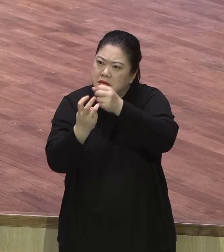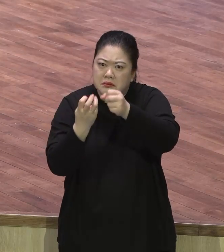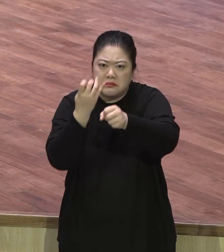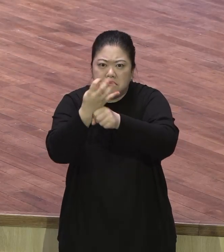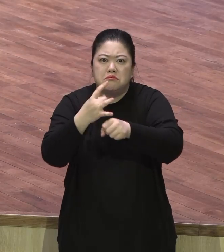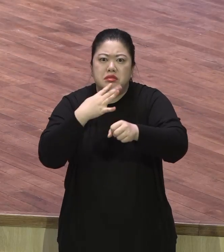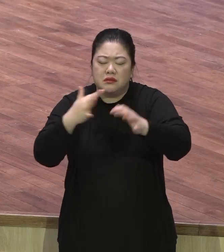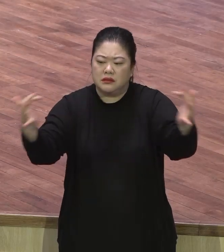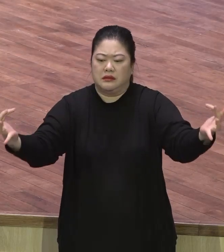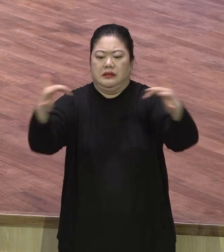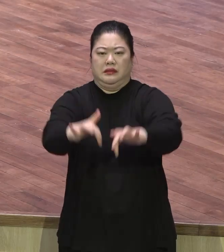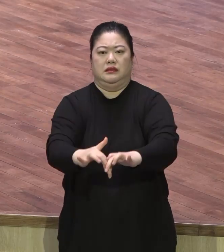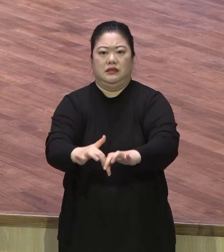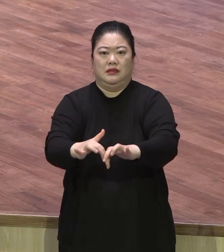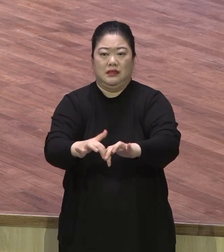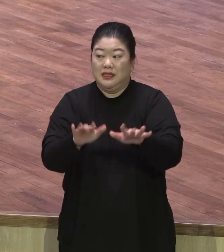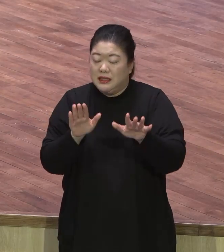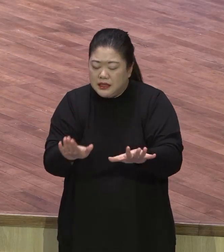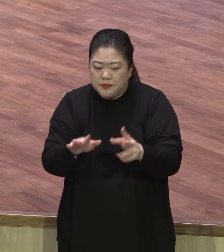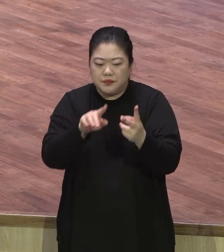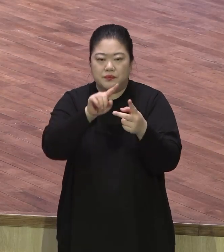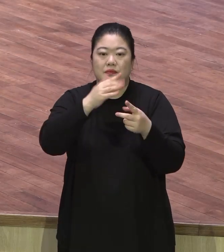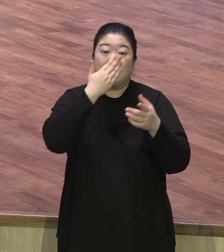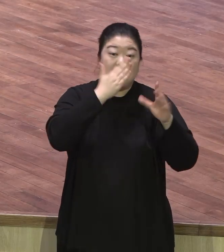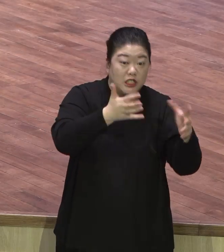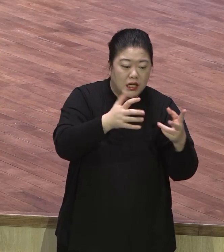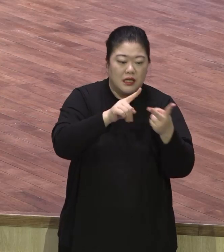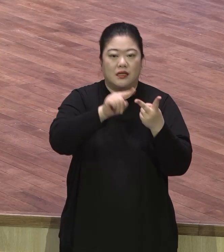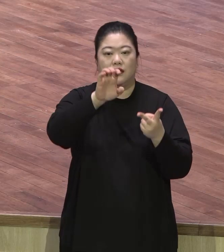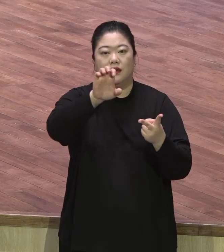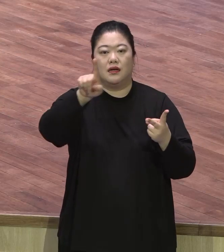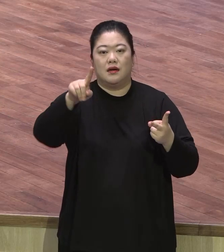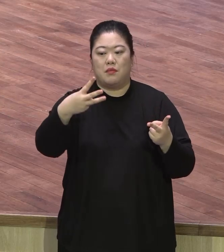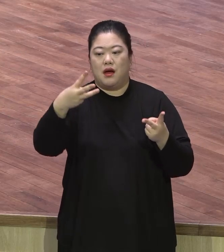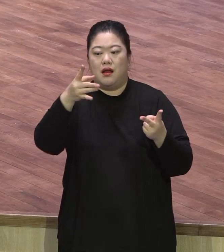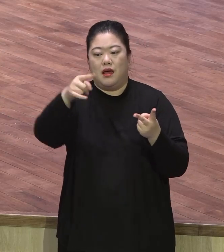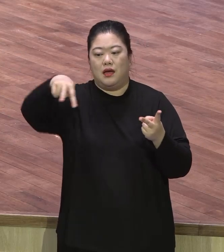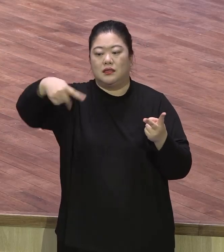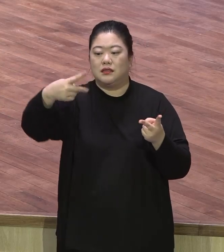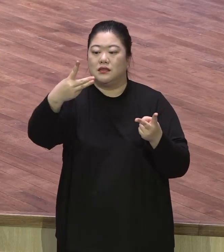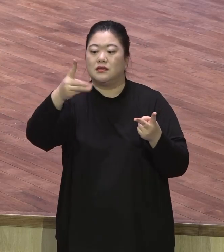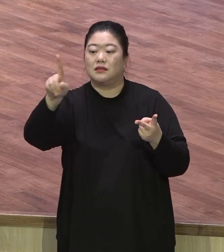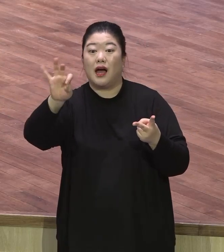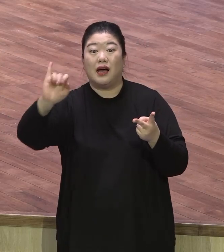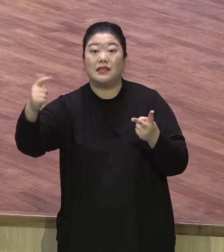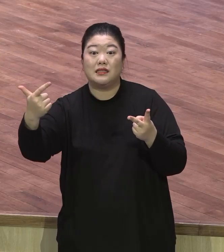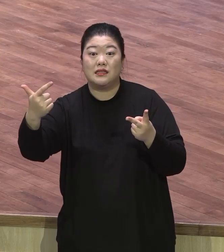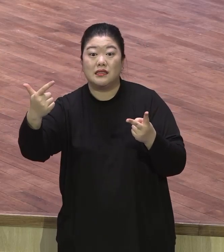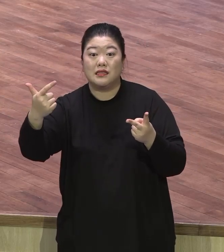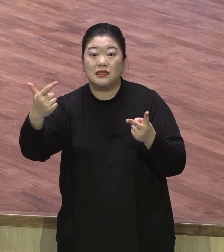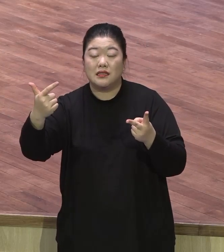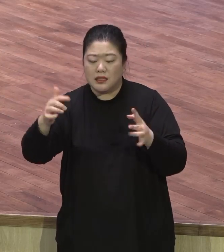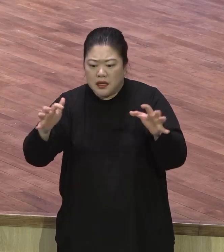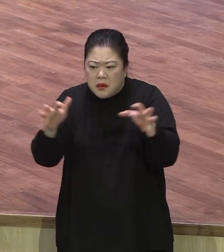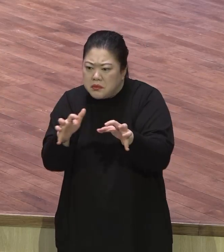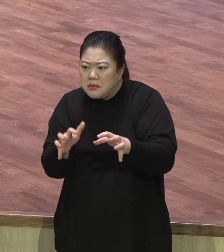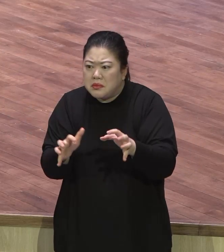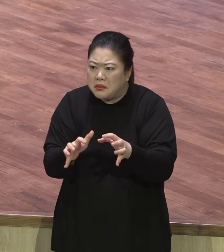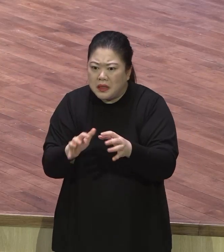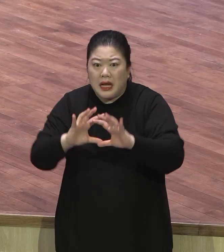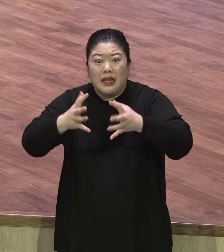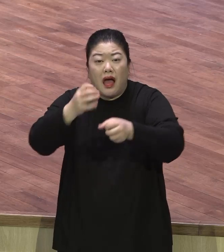이스라엘이라고 저 팔레스타인에 지금 차지하고 완전 지금 이스라엘이 불과 70명 밖에 안 돼요 2000년 동안 나라 없었어요 다